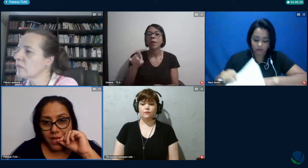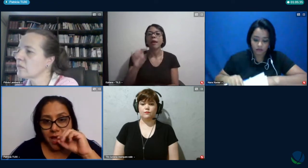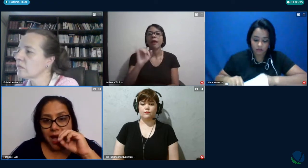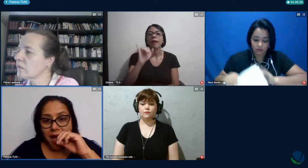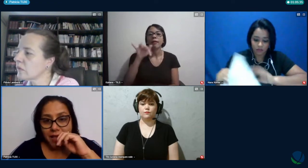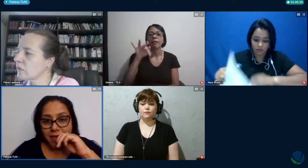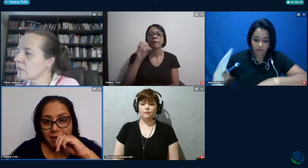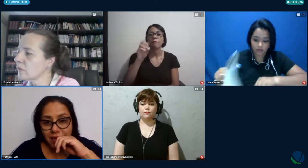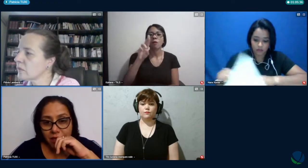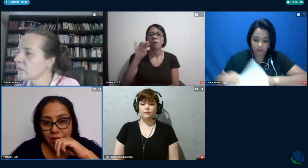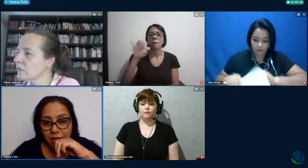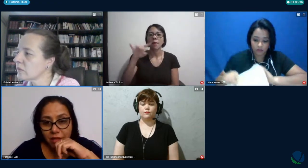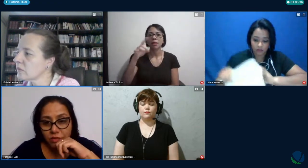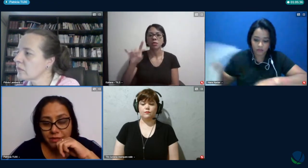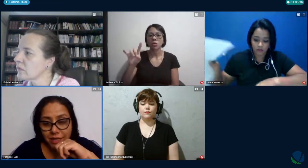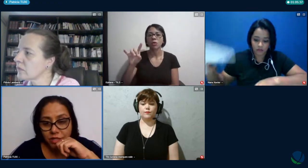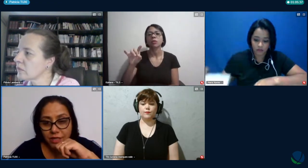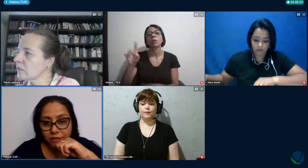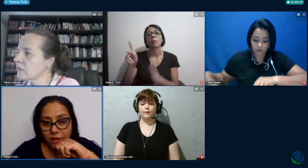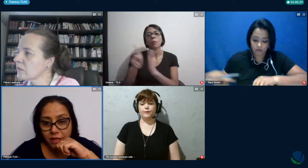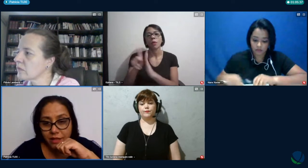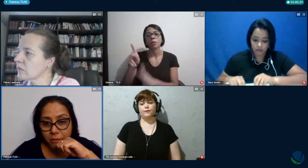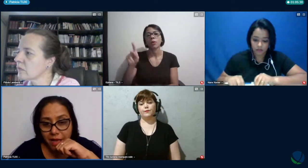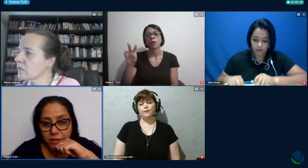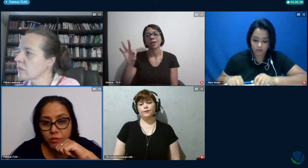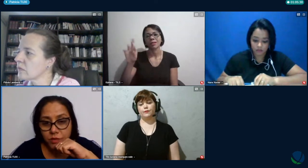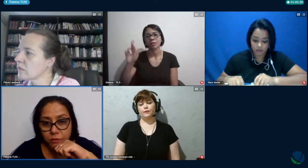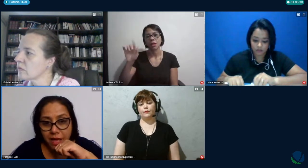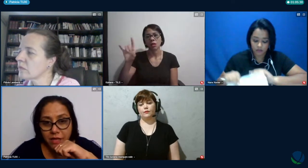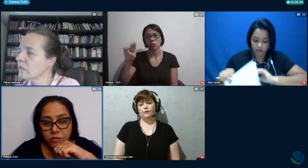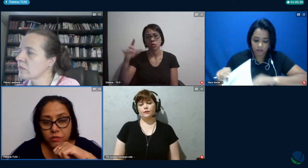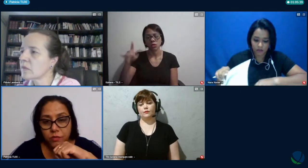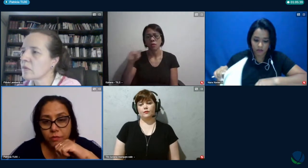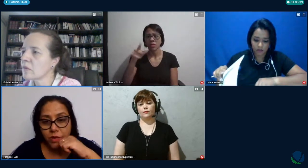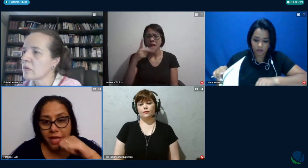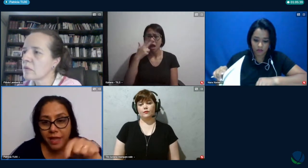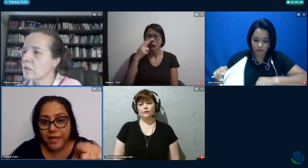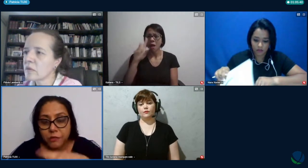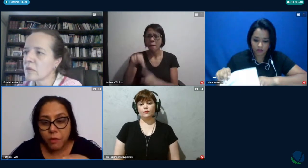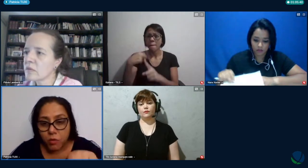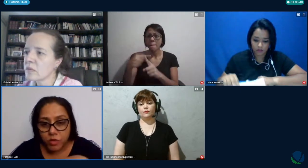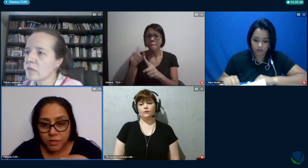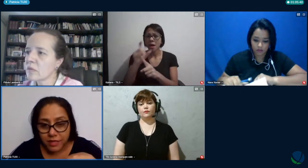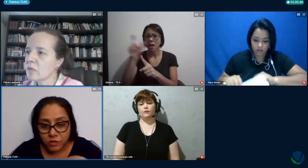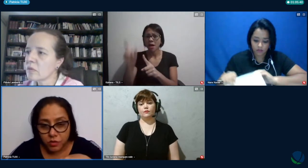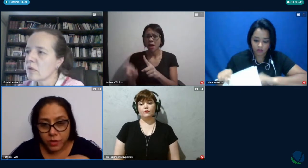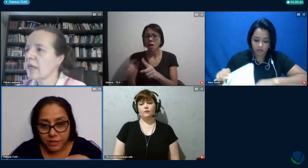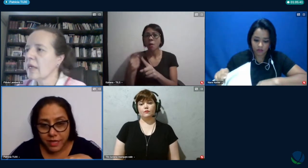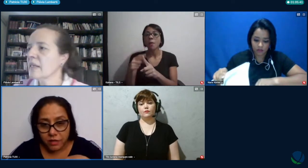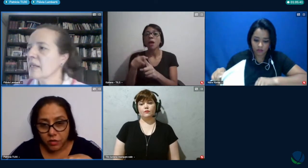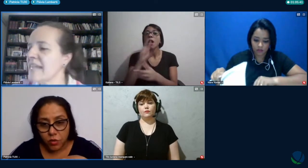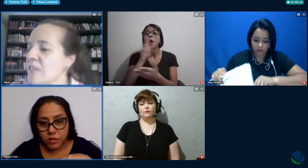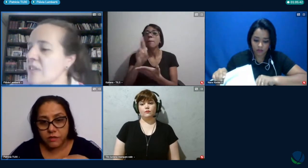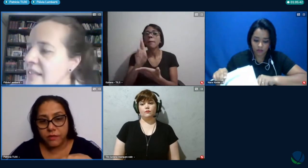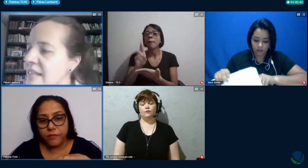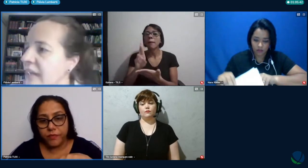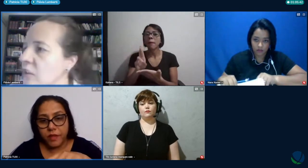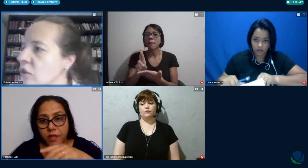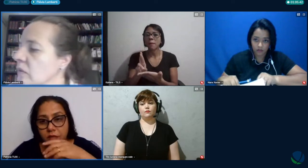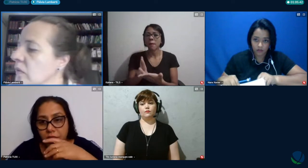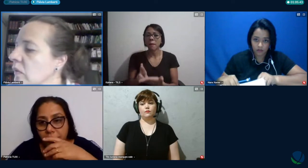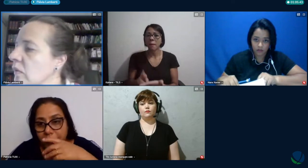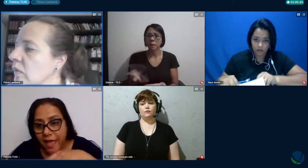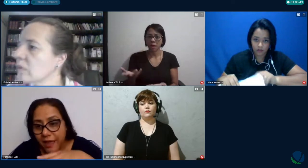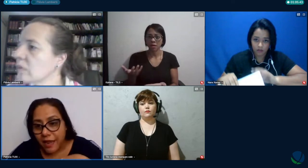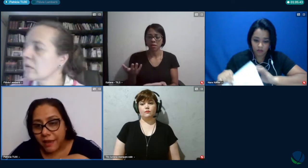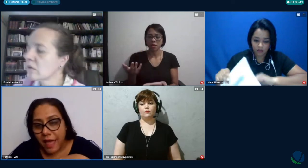tradução. Aqui, então, você acha que deveria ter mais um espaço? Porque ela responde as questões, né?